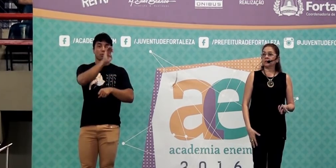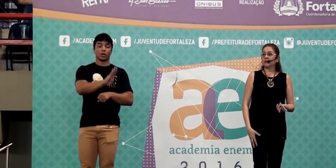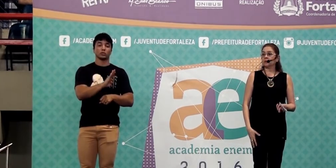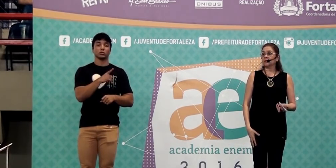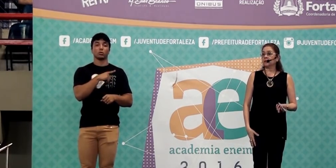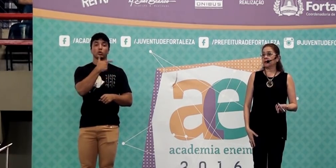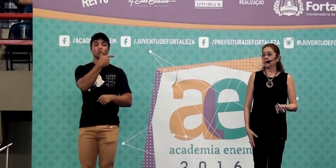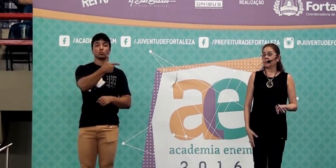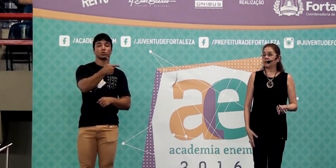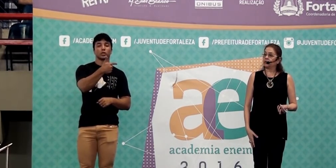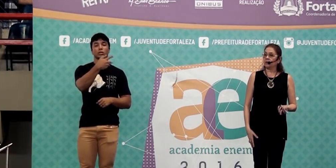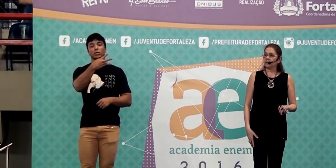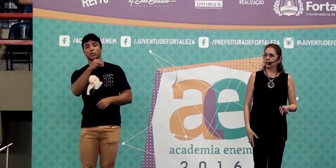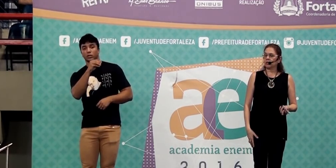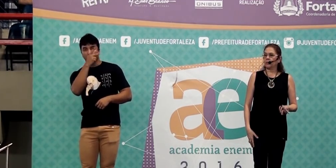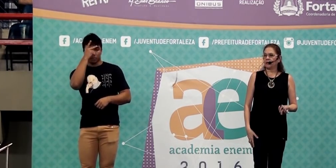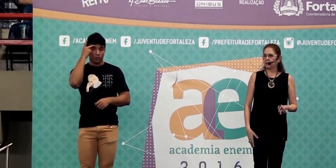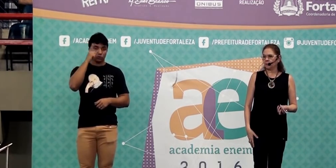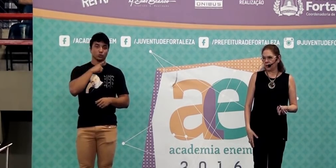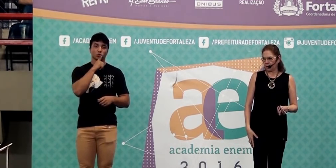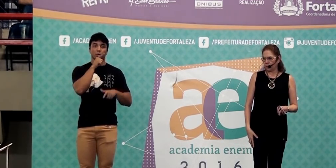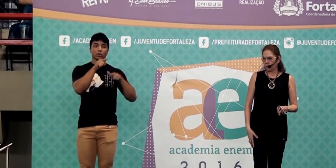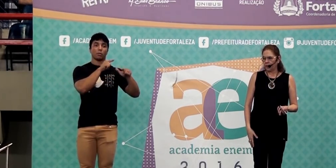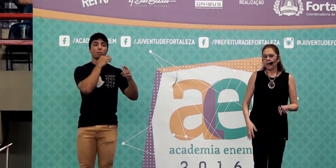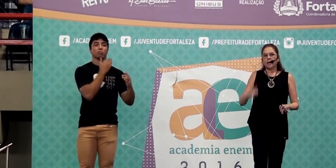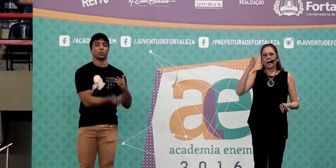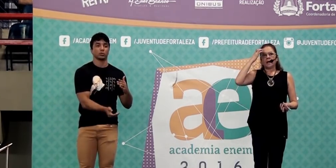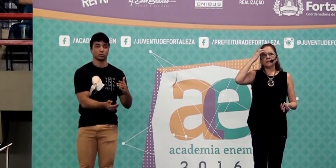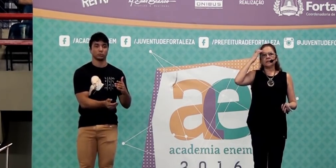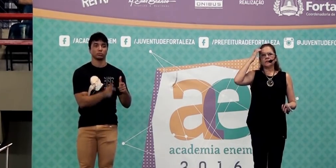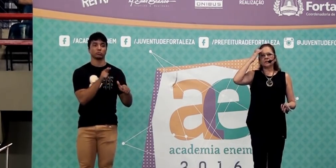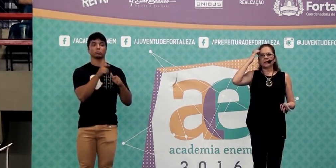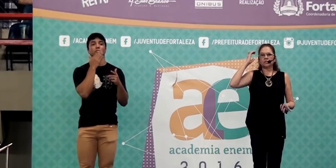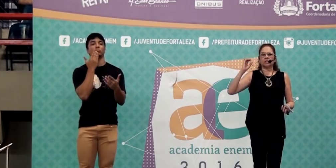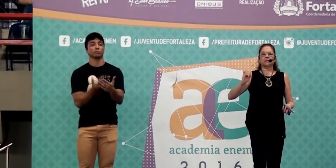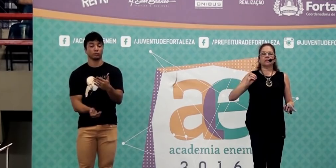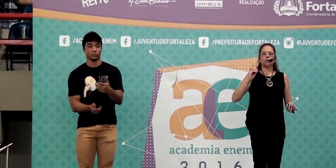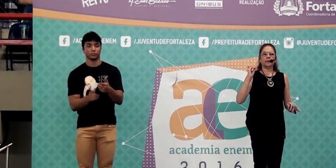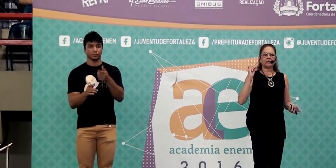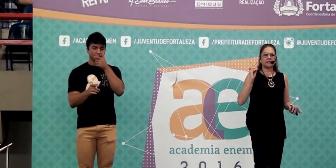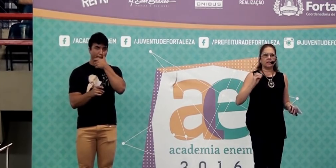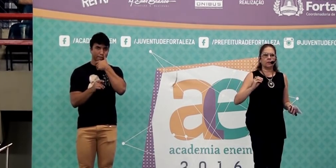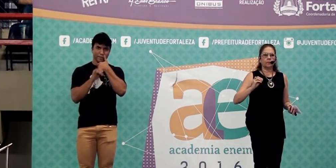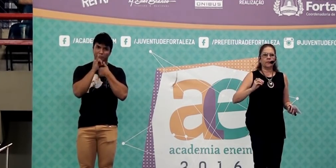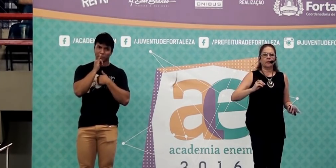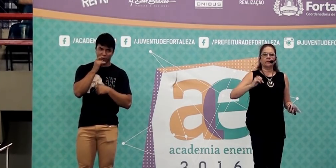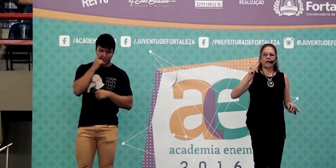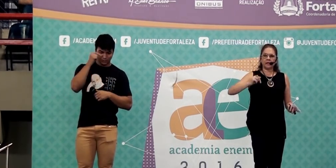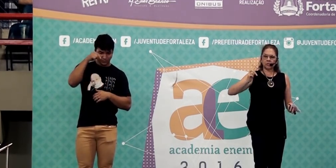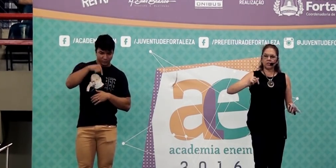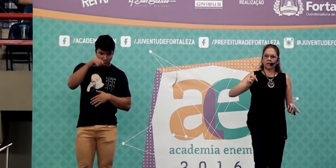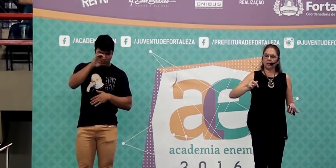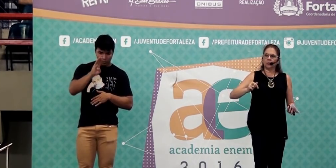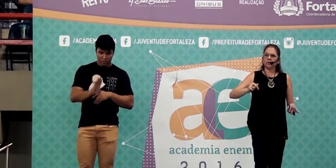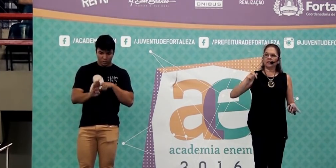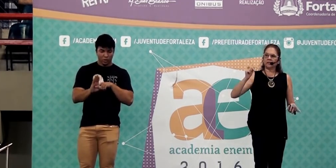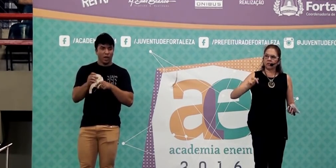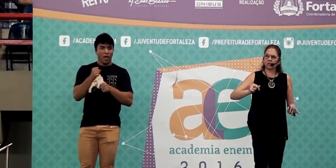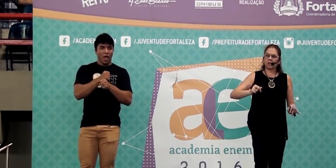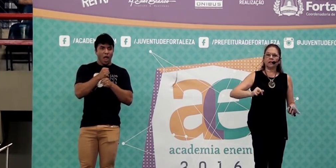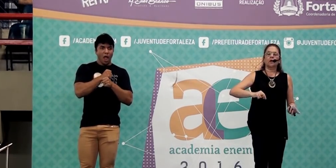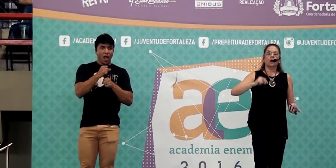média de 230 pessoas que estão perdendo emprego. Aí, se você diz que no Brasil, neste